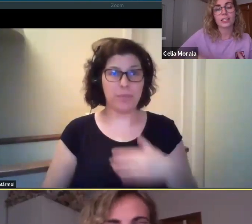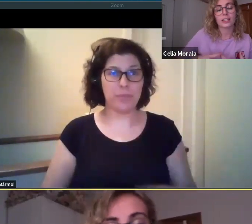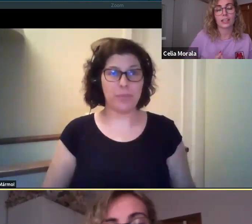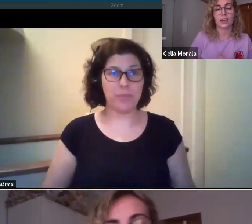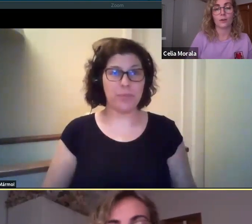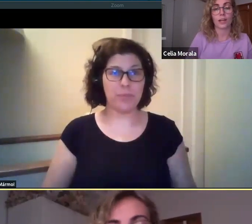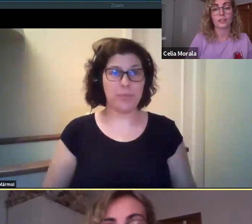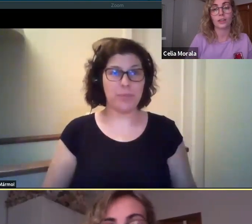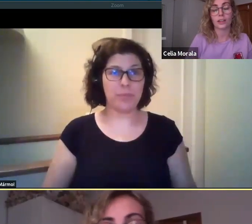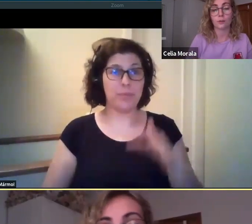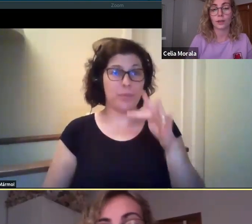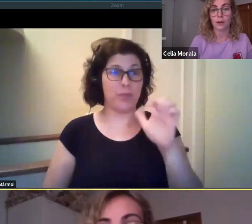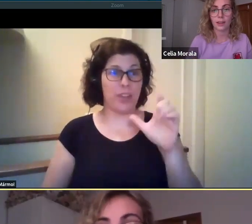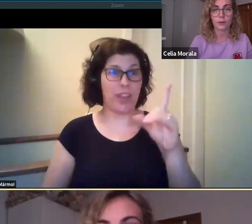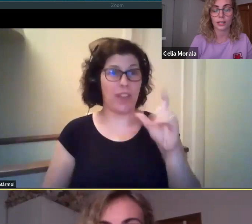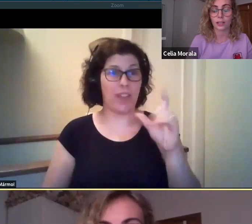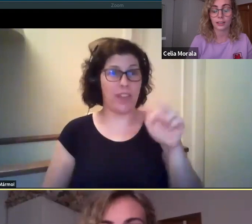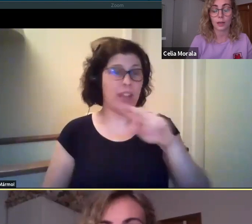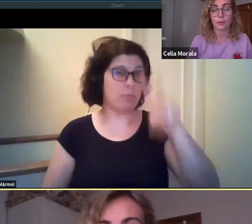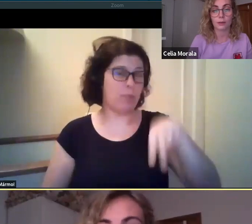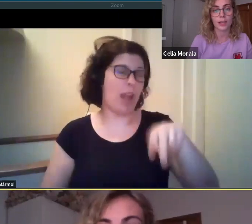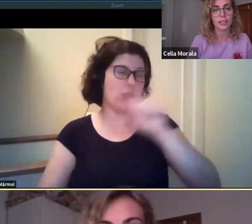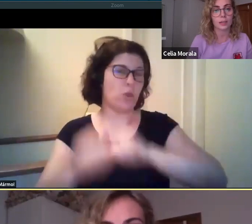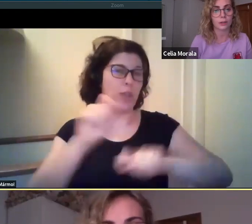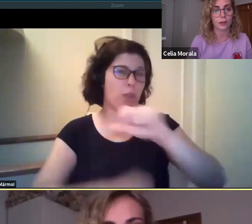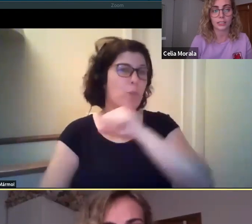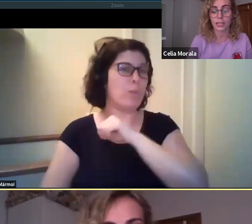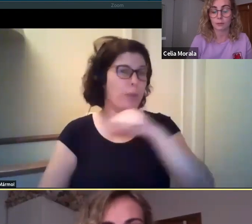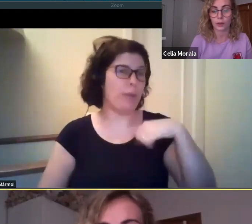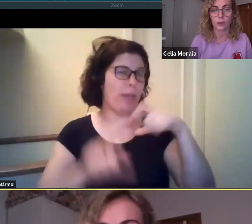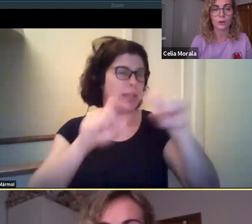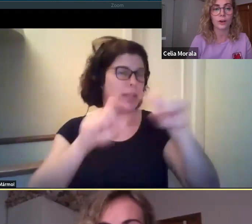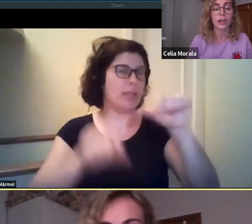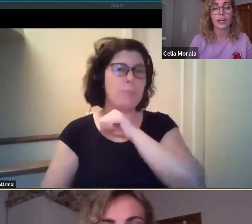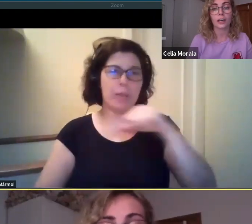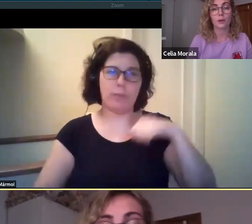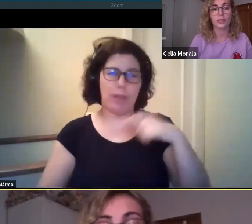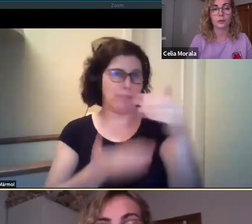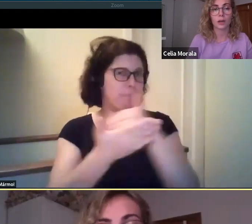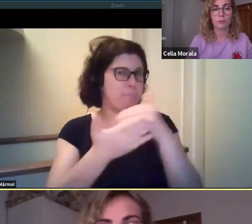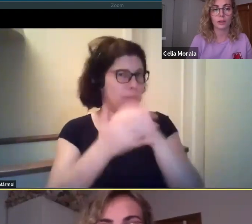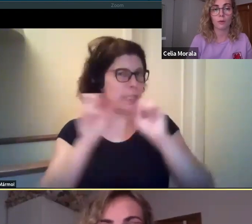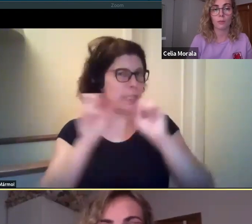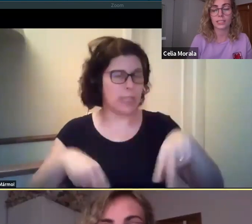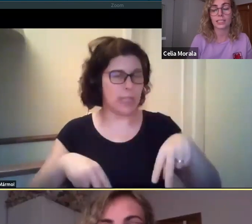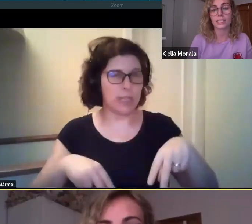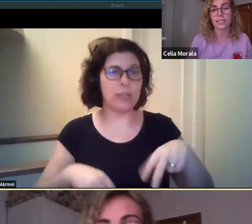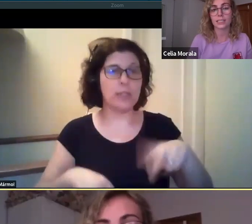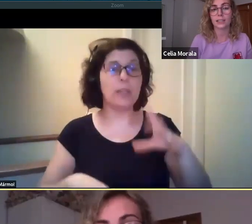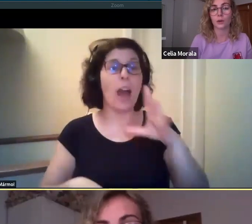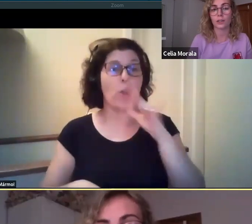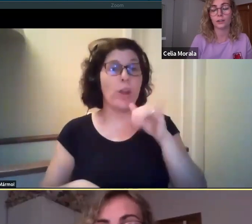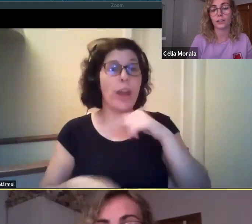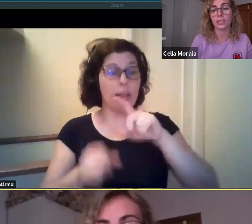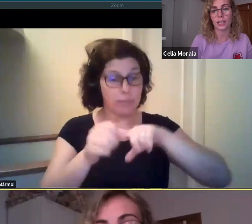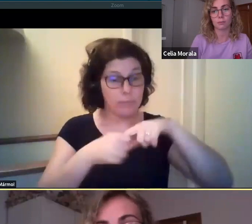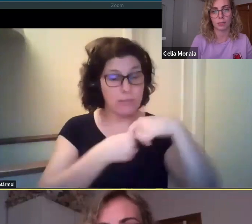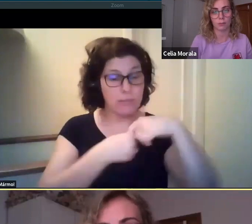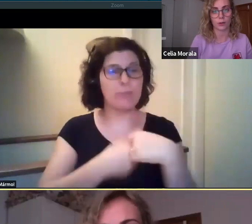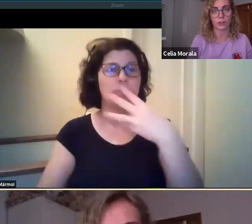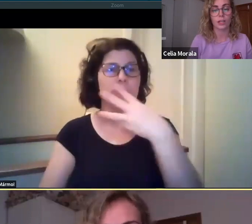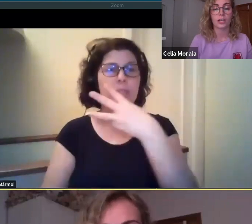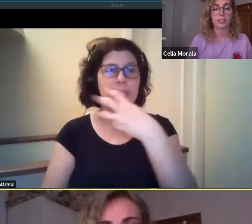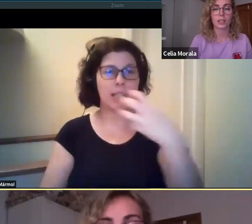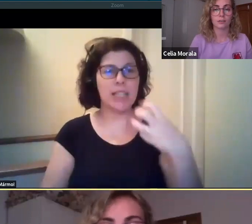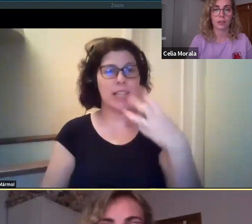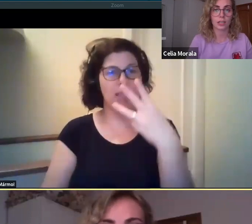FEDER es una asociación privada, una entidad privada sin ánimo de lucro, que cuenta actualmente con más de 334 entidades